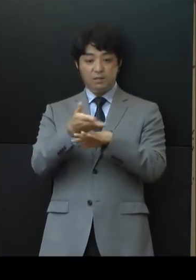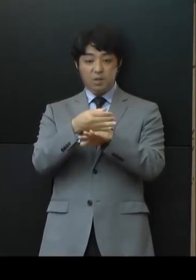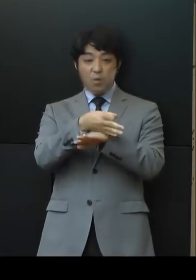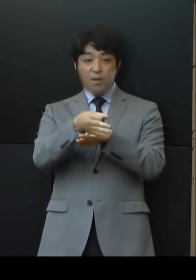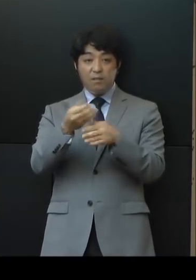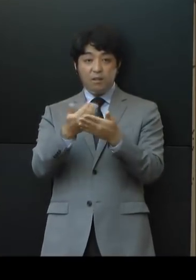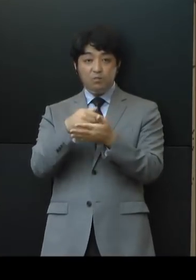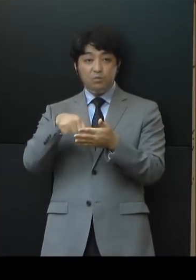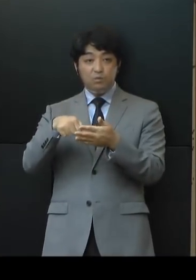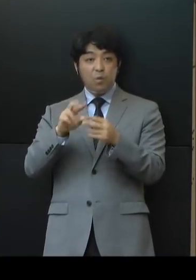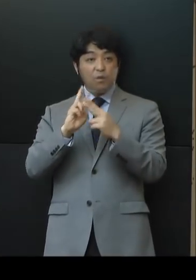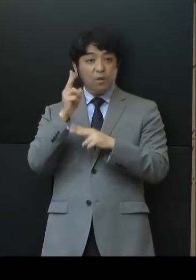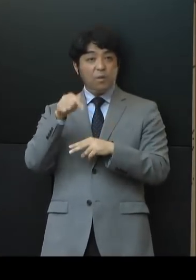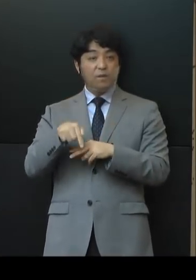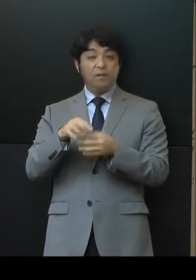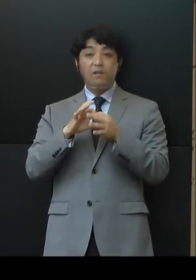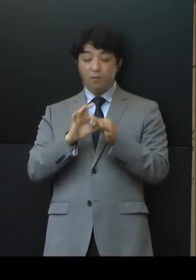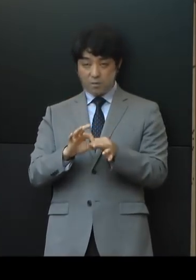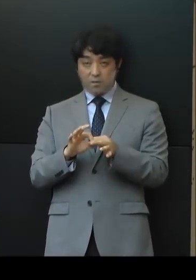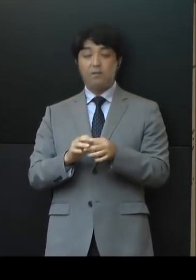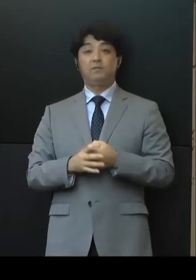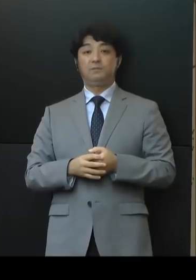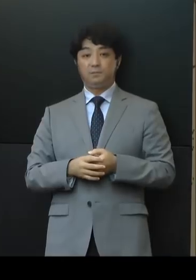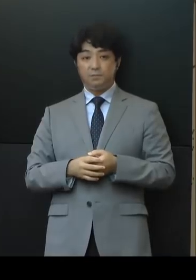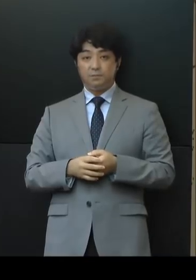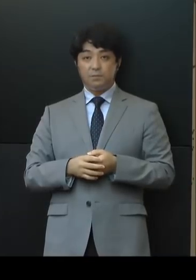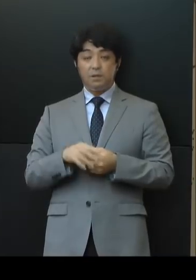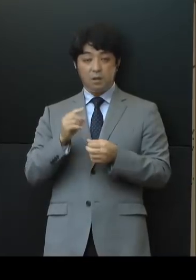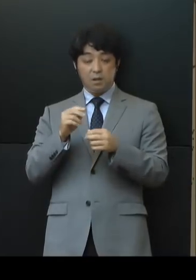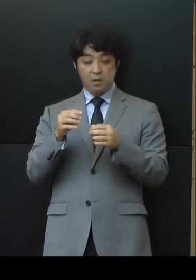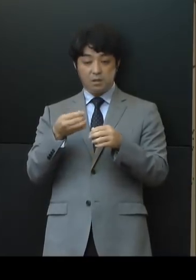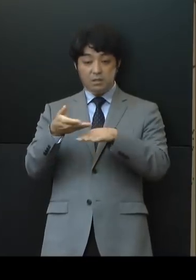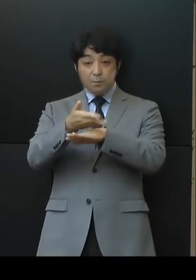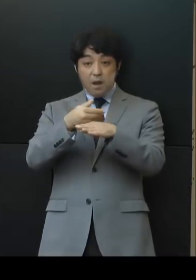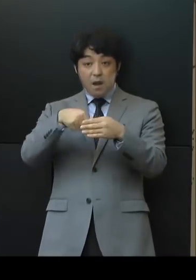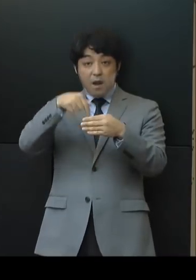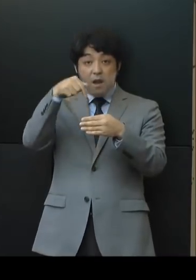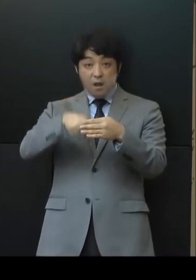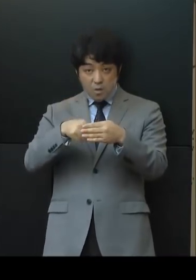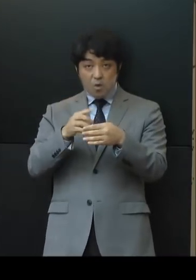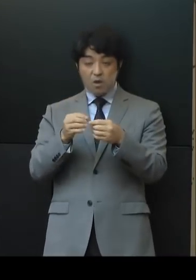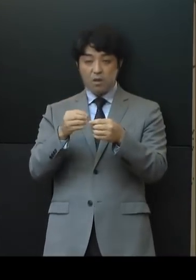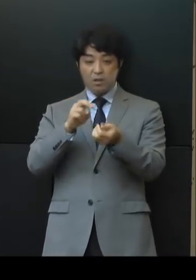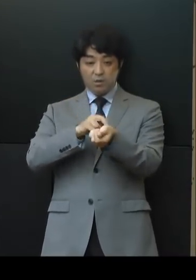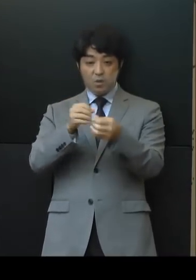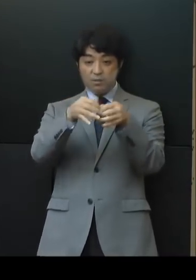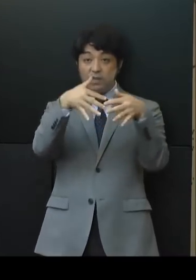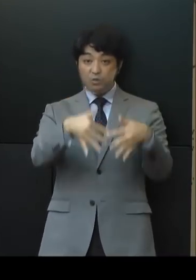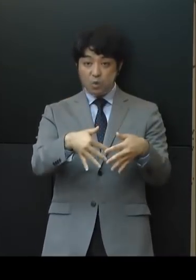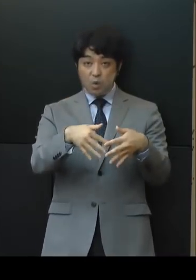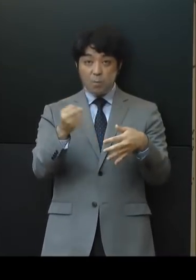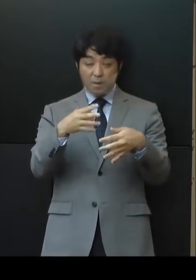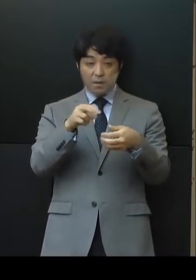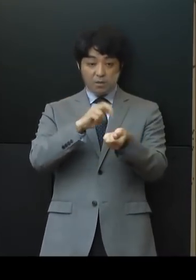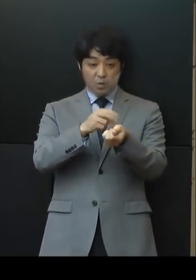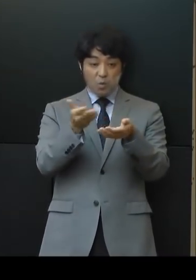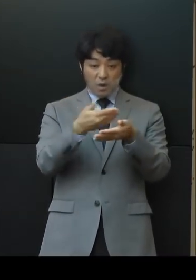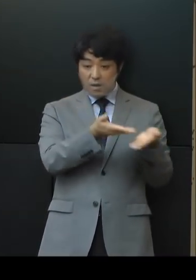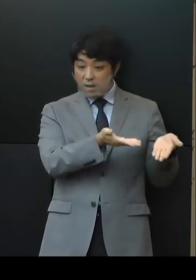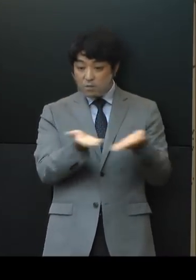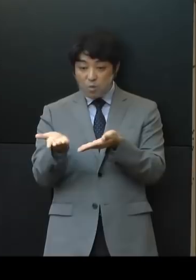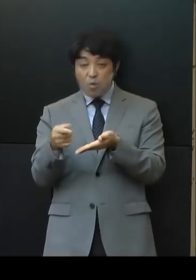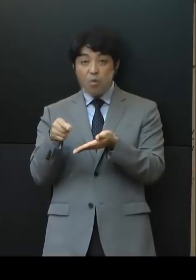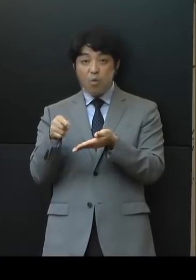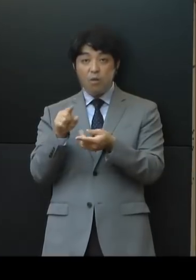ございます。ですので離島の医療体制の構築、それから搬送体制については、